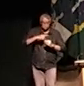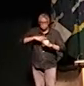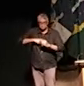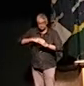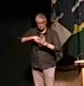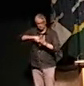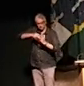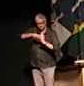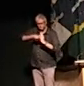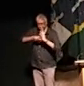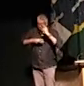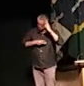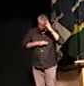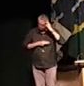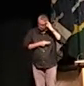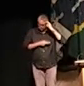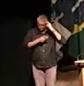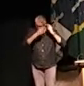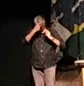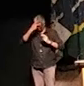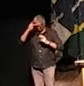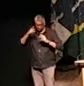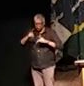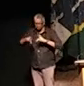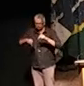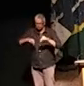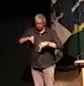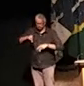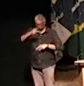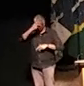para aquela população pode passar